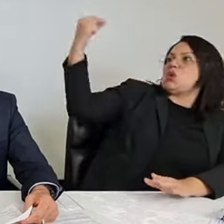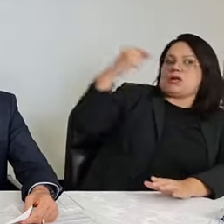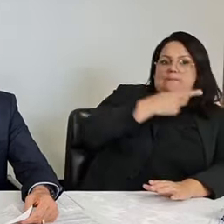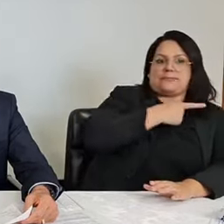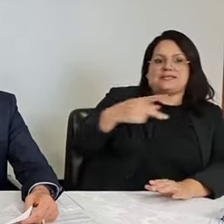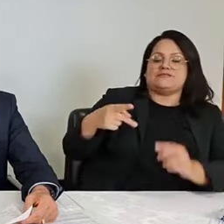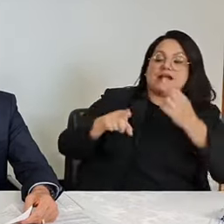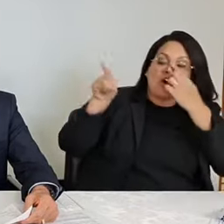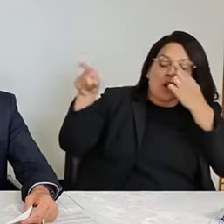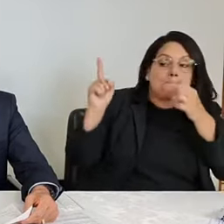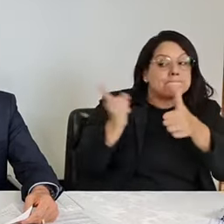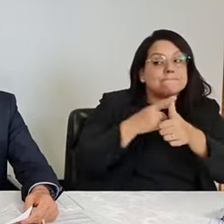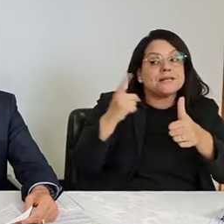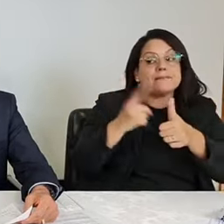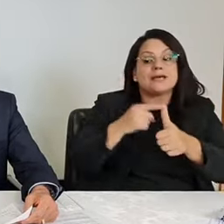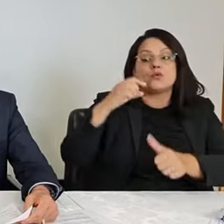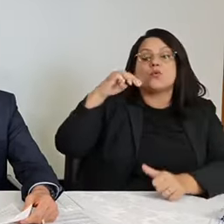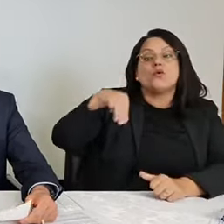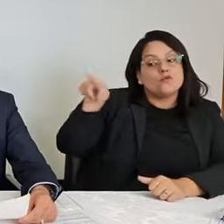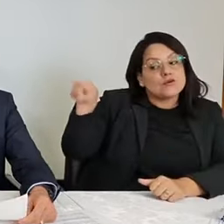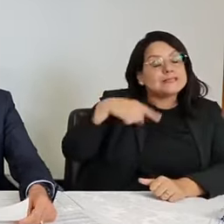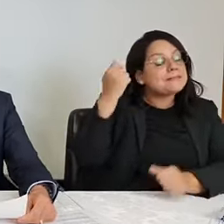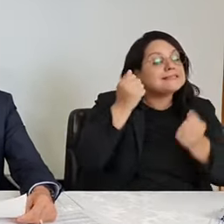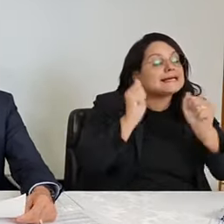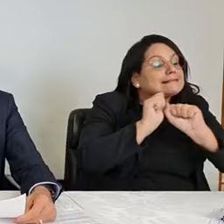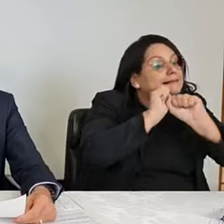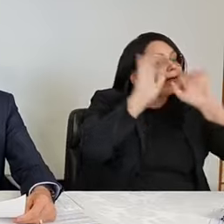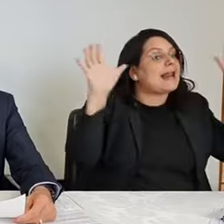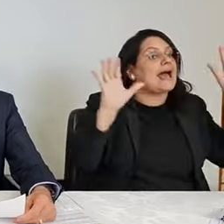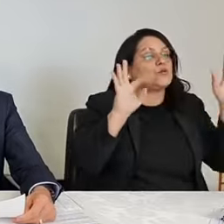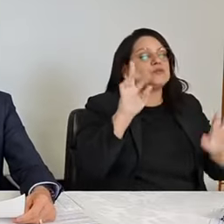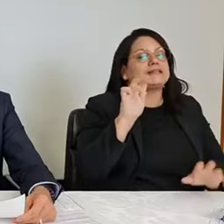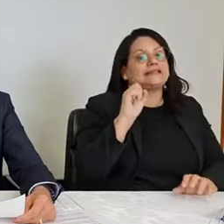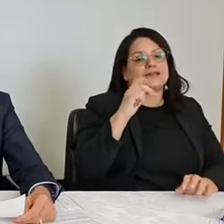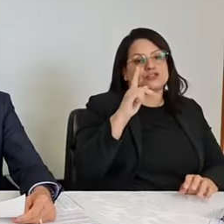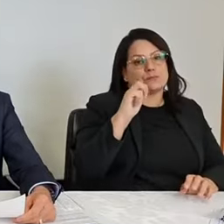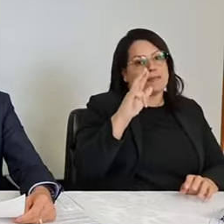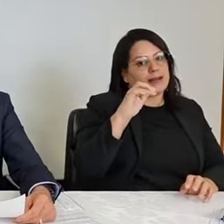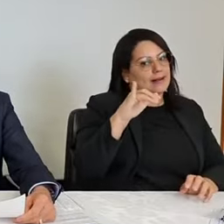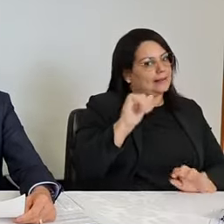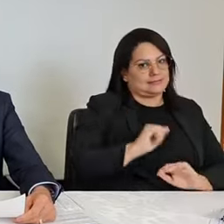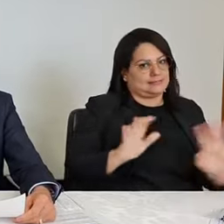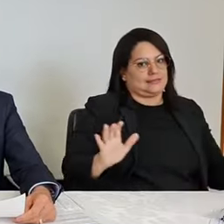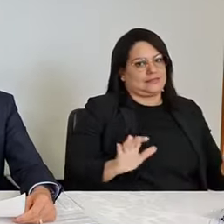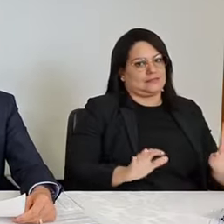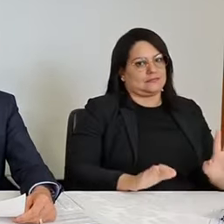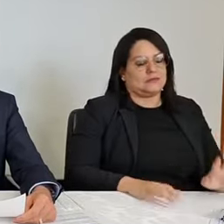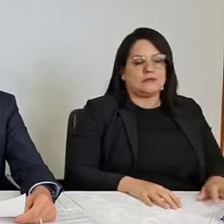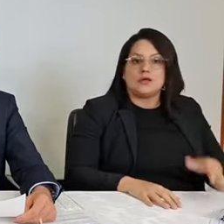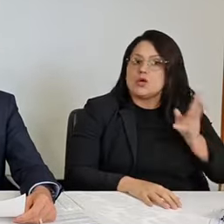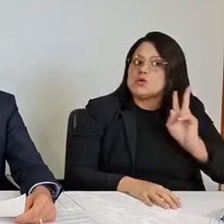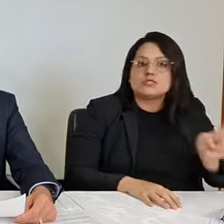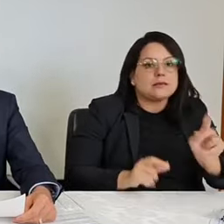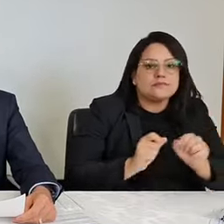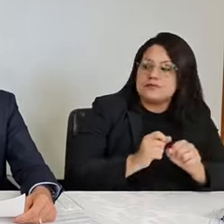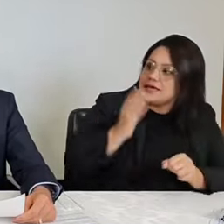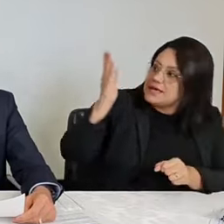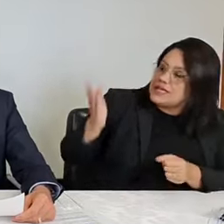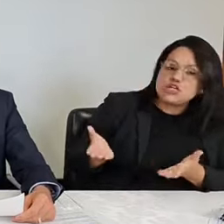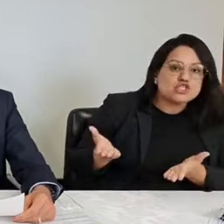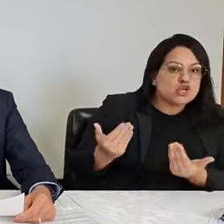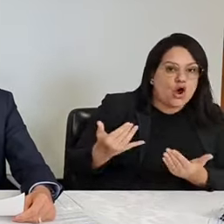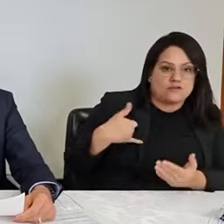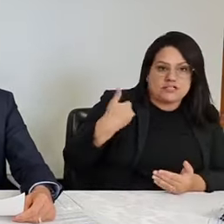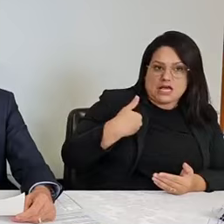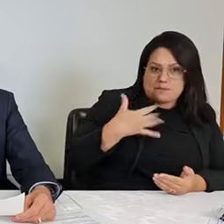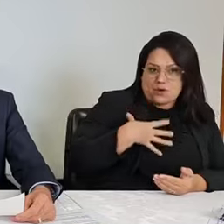presidente lá, falou a primeira coisa. Montezano, transparência total. Que é isso que a gente está fazendo. É o que eu sempre fiz com todo mundo. Esse jovem aqui, tem a idade do meu